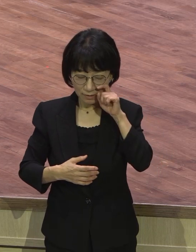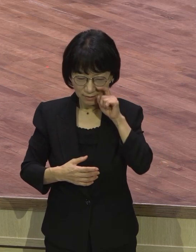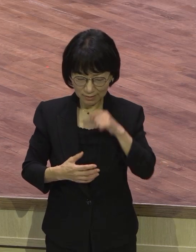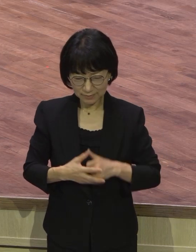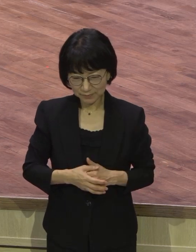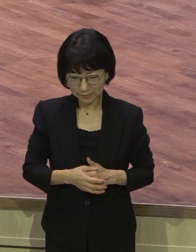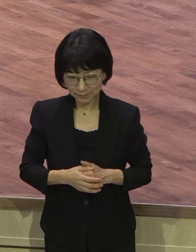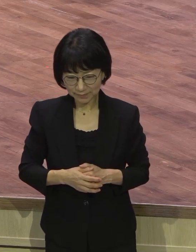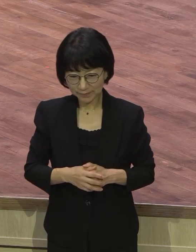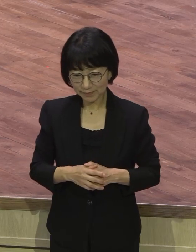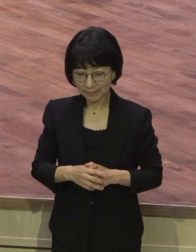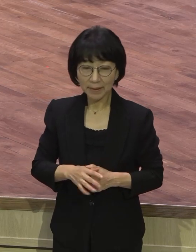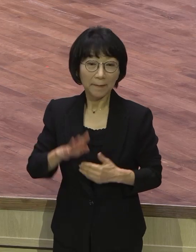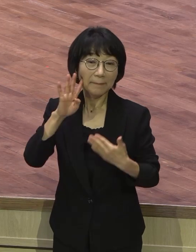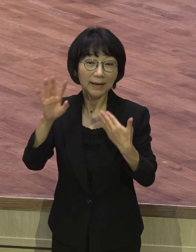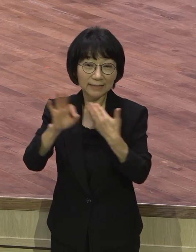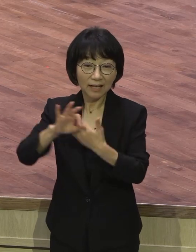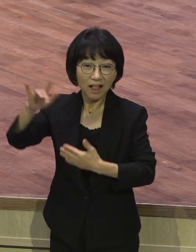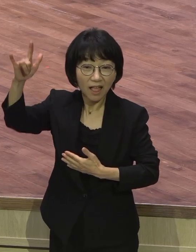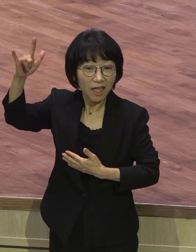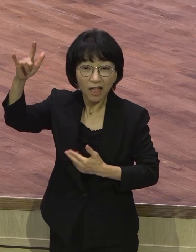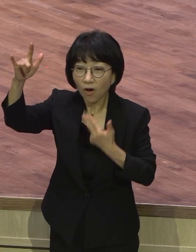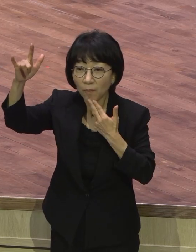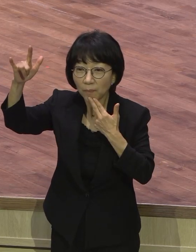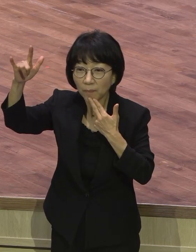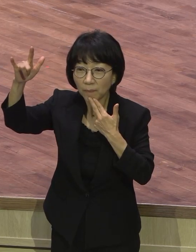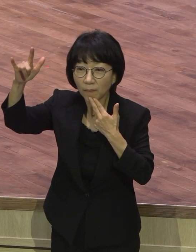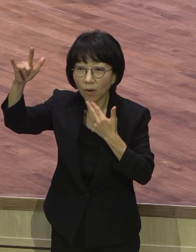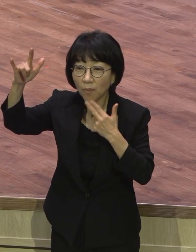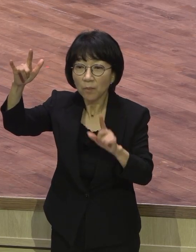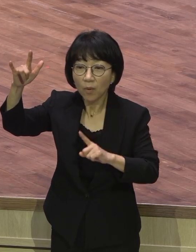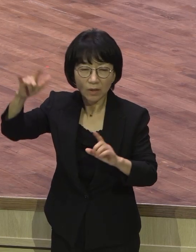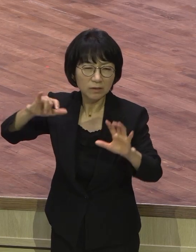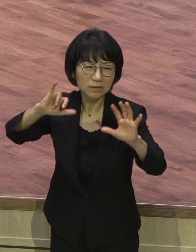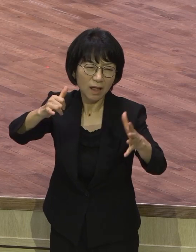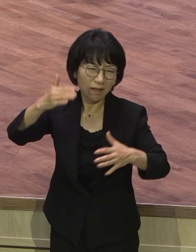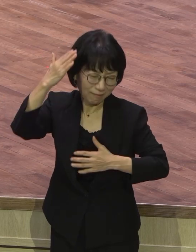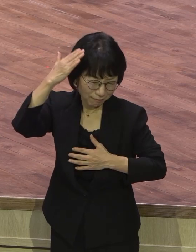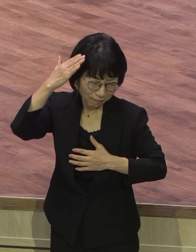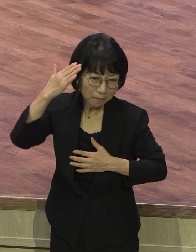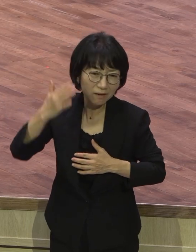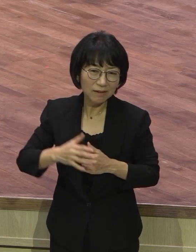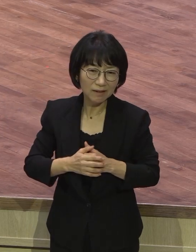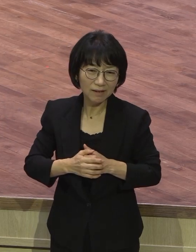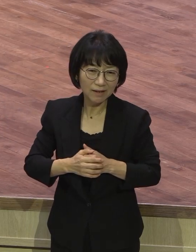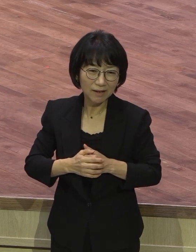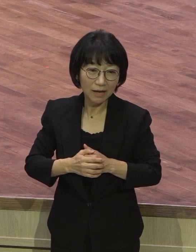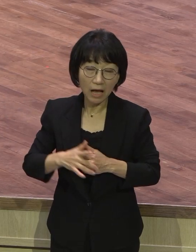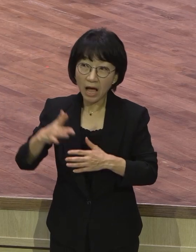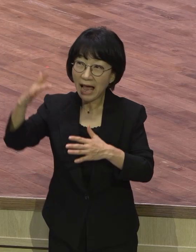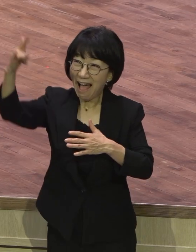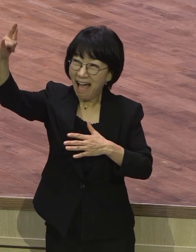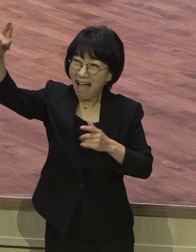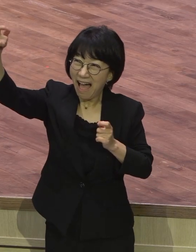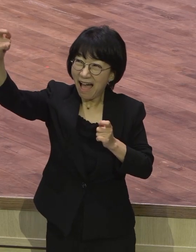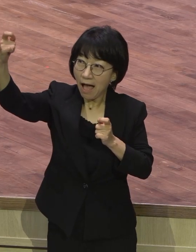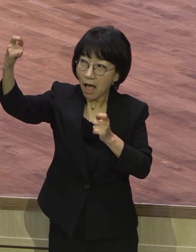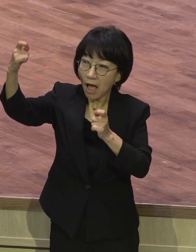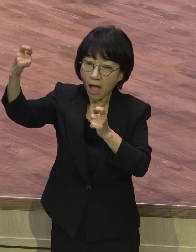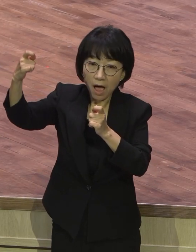저렇게 태양을 지금 수억 년 동안 비추고 계시구나 그 우리가 타죽지 않도록 그 거리를 두고 이륙구리를